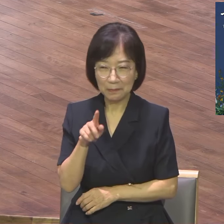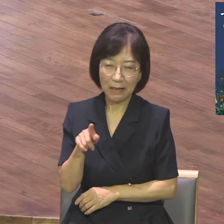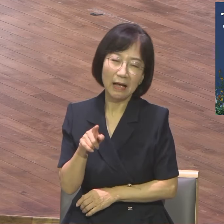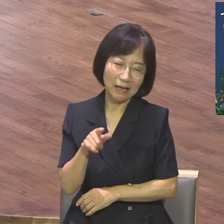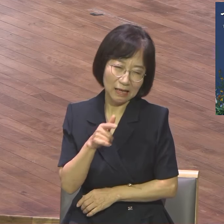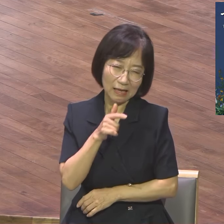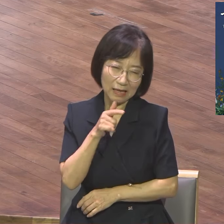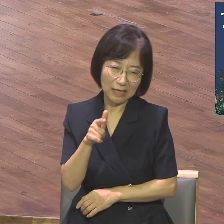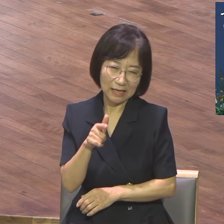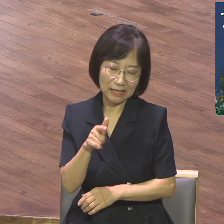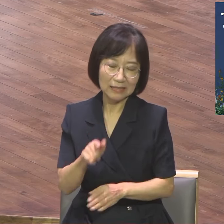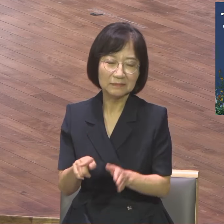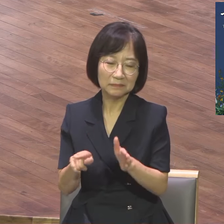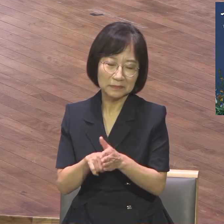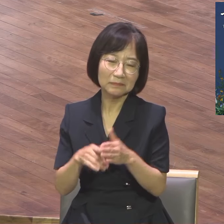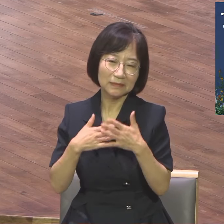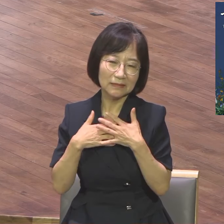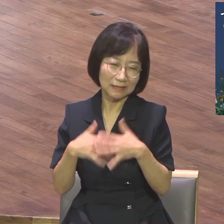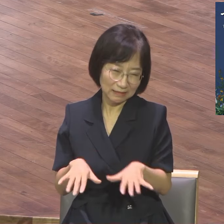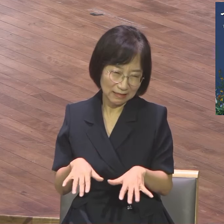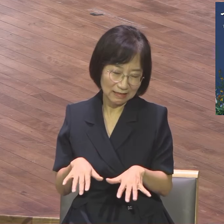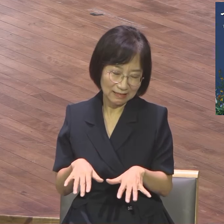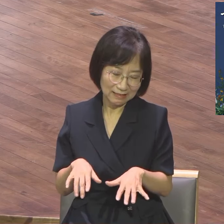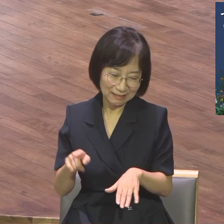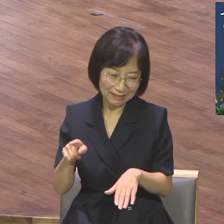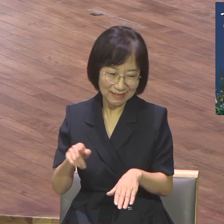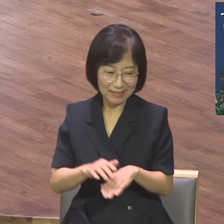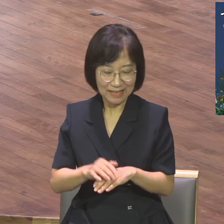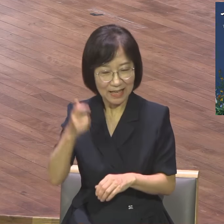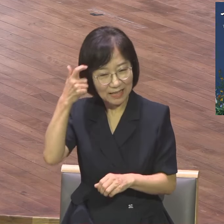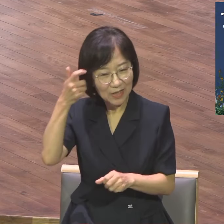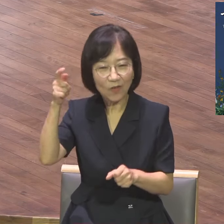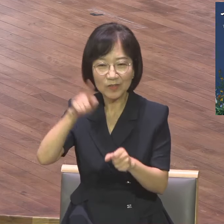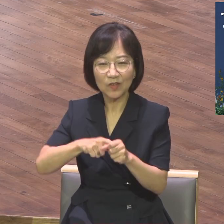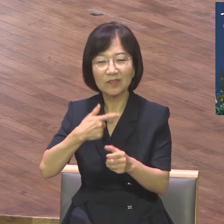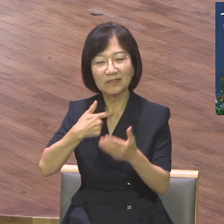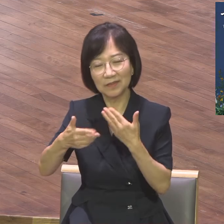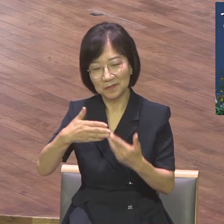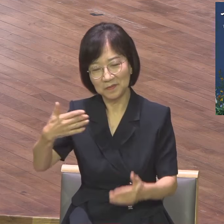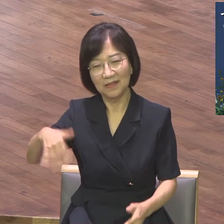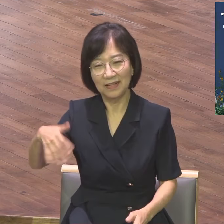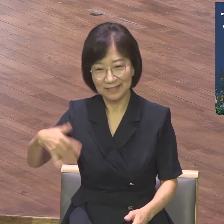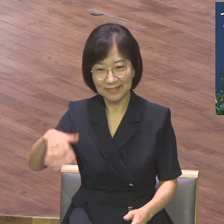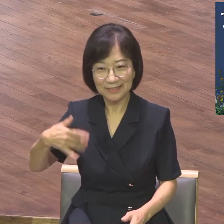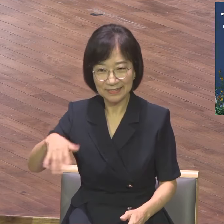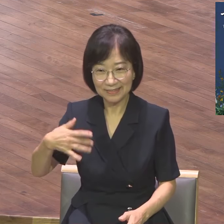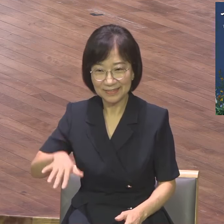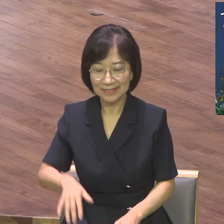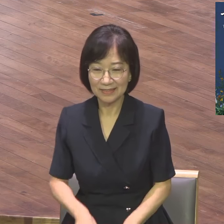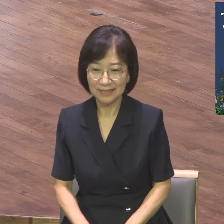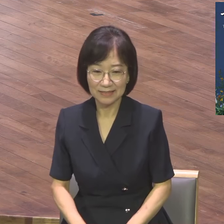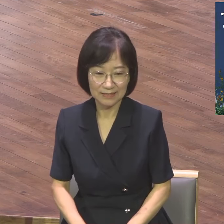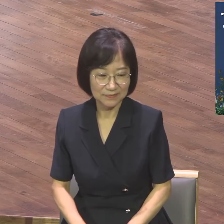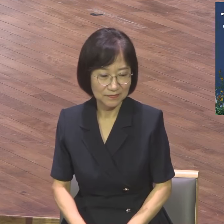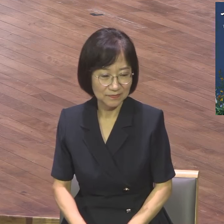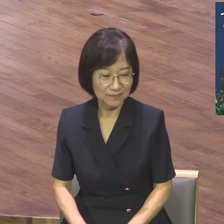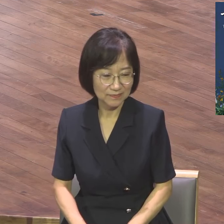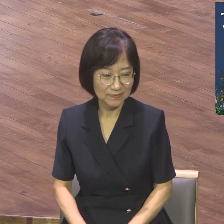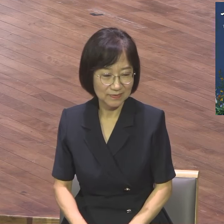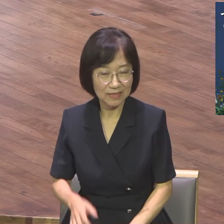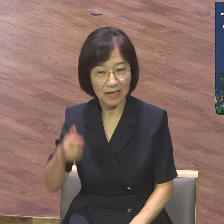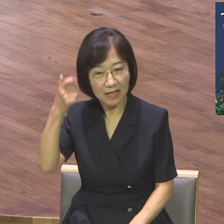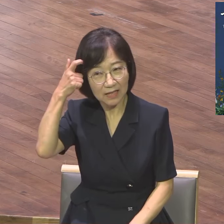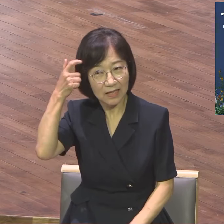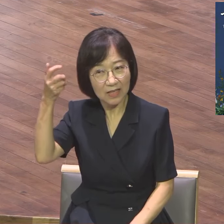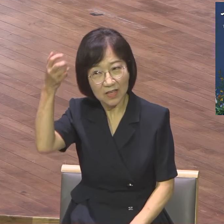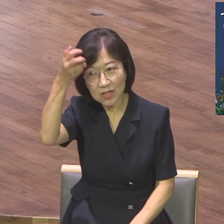그래 말하지만 그 사람은 아직도 영적인 걸 본 적이 없어요. 영적 본질을 본 적이 없어. 영적 세계를 체험한